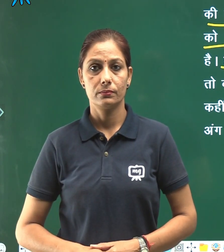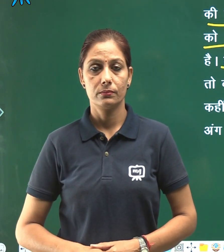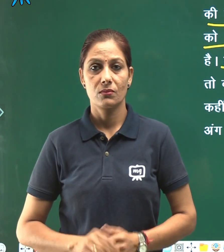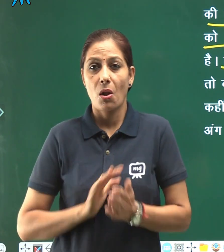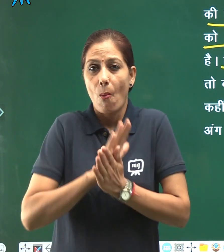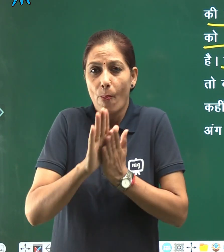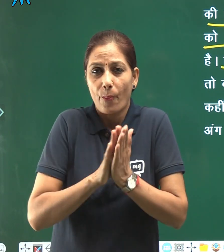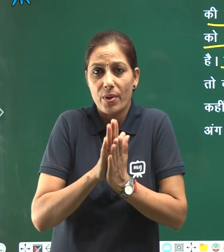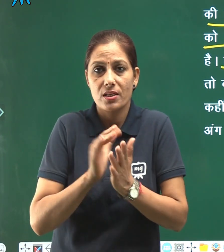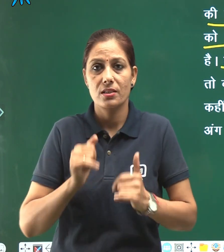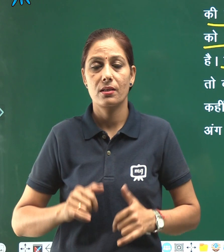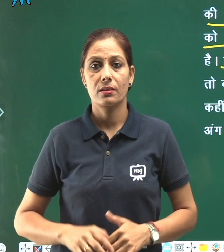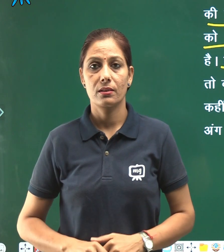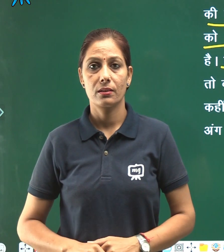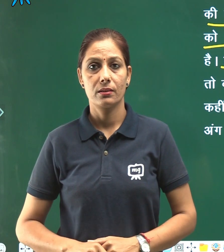भ्रष्टाचार की